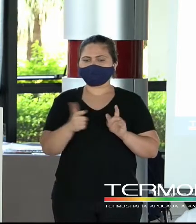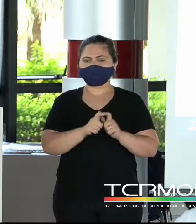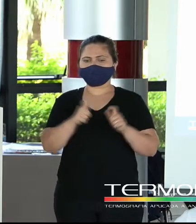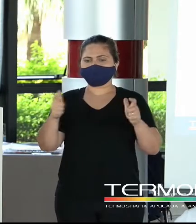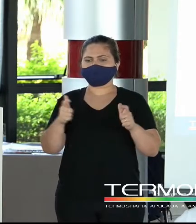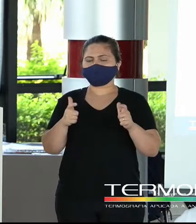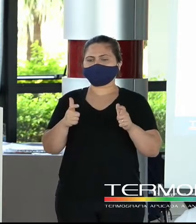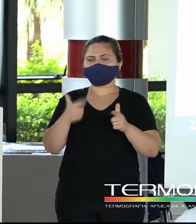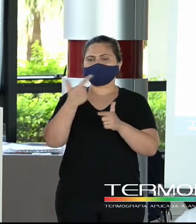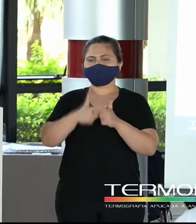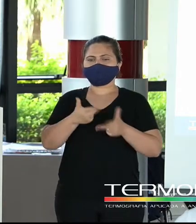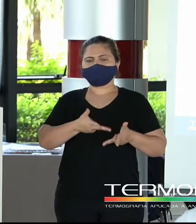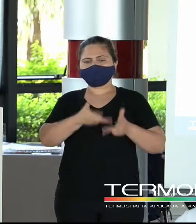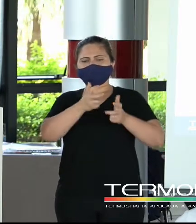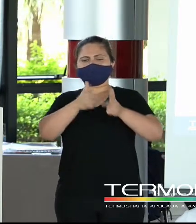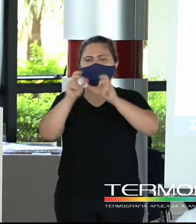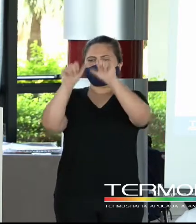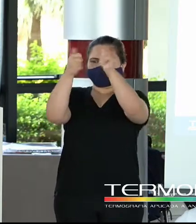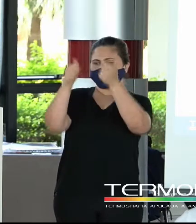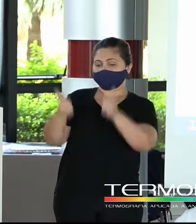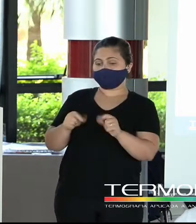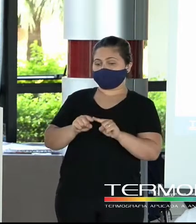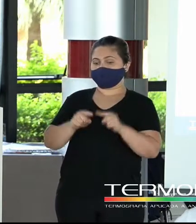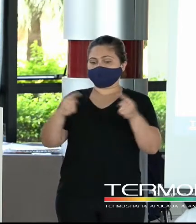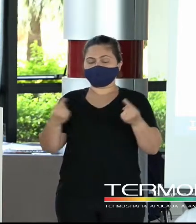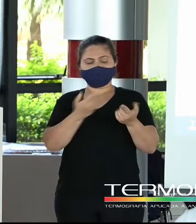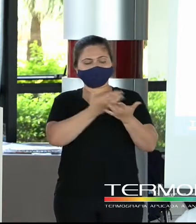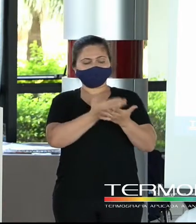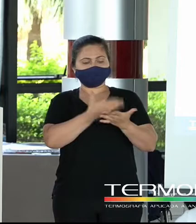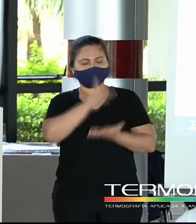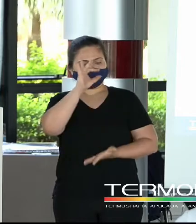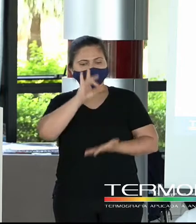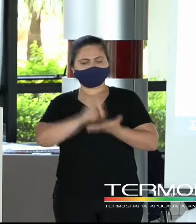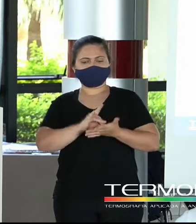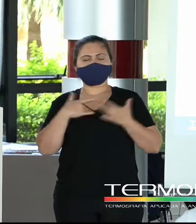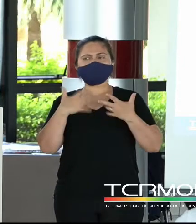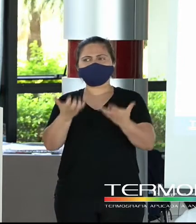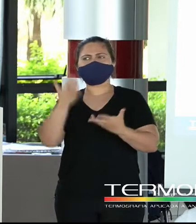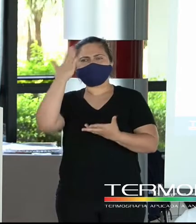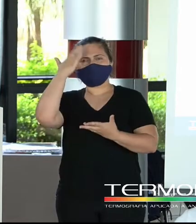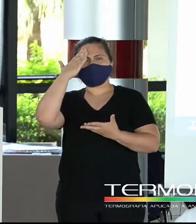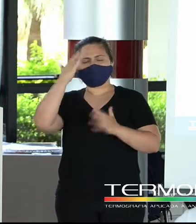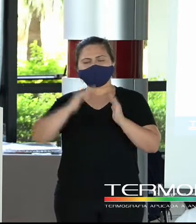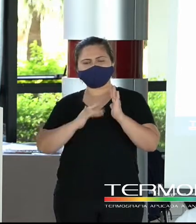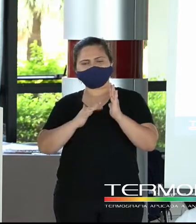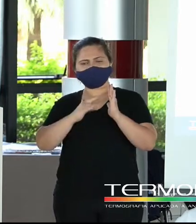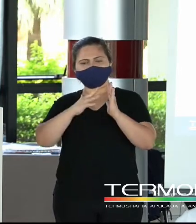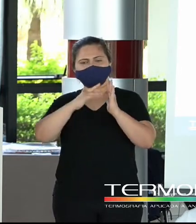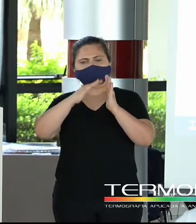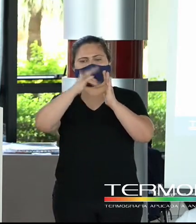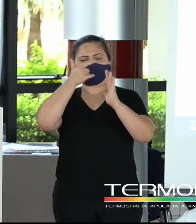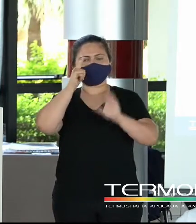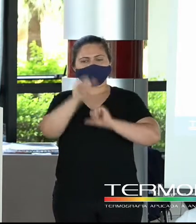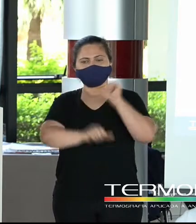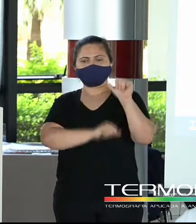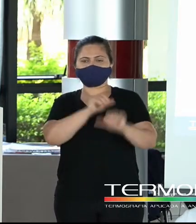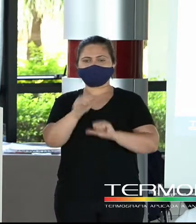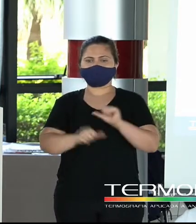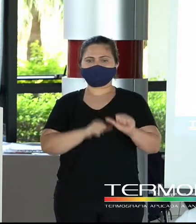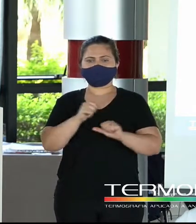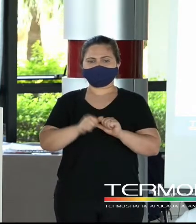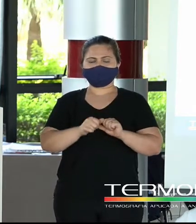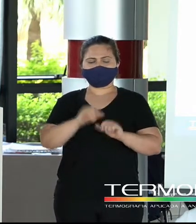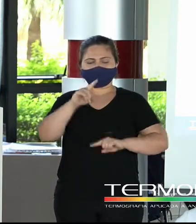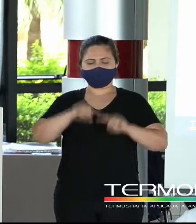problemas na aquisição da imagem. Porém, para os estudos que realmente eu quero saber a temperatura, se eu não alterar a emissividade para a